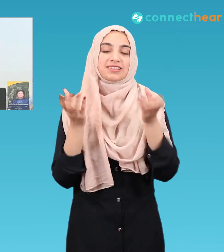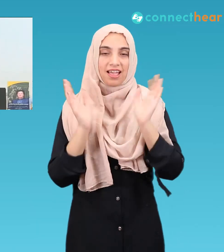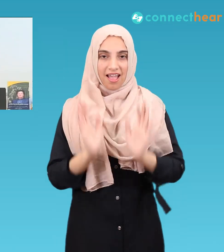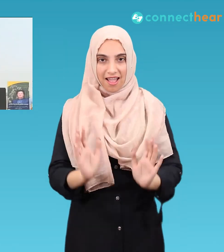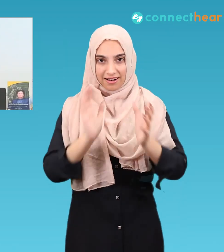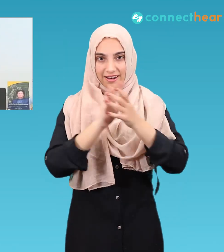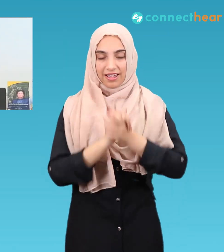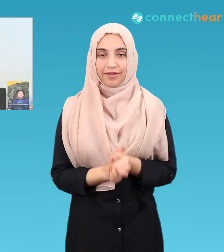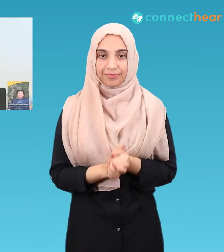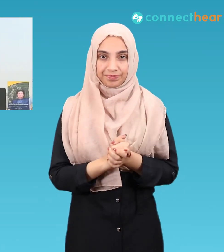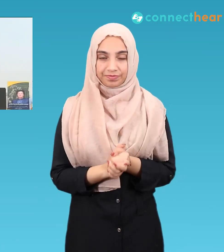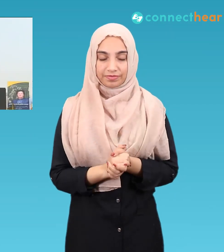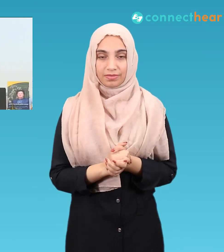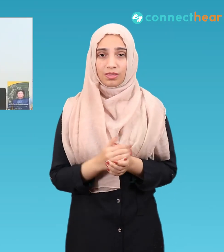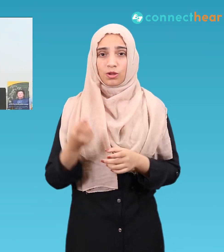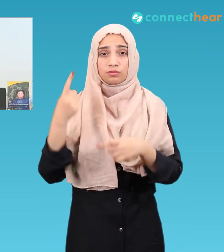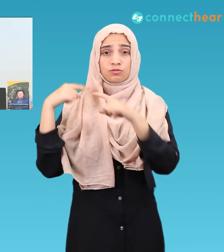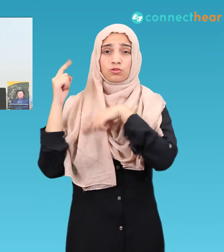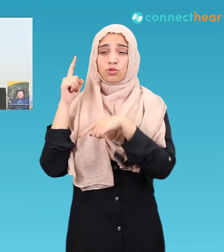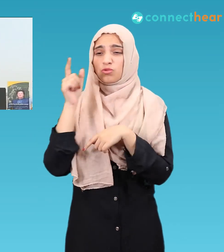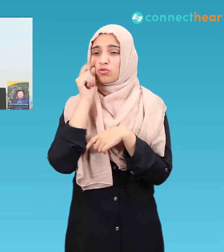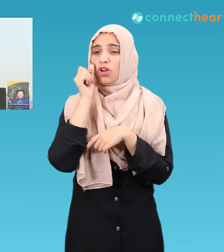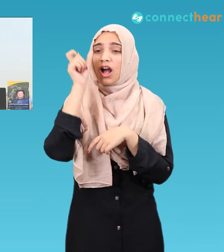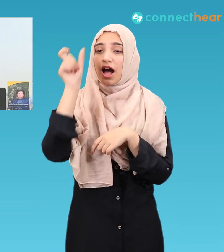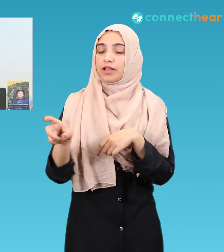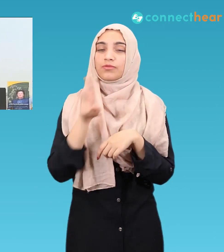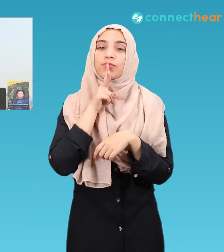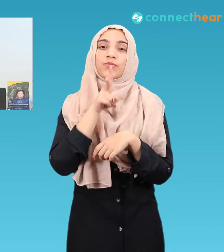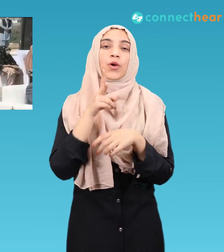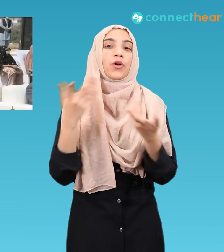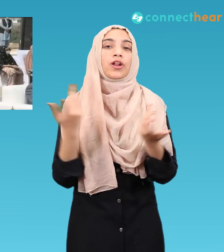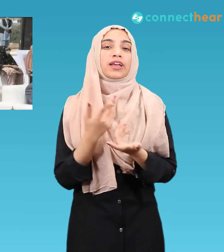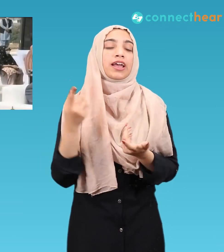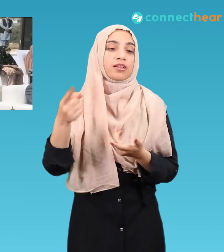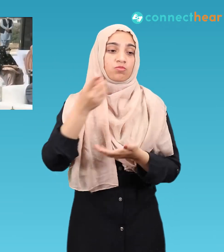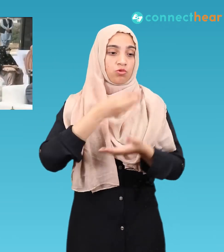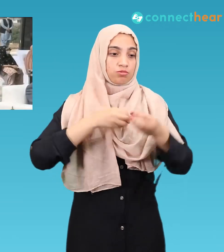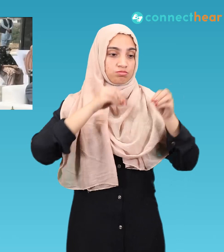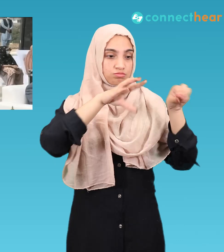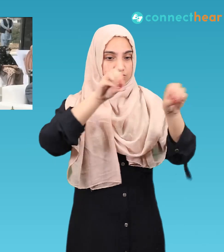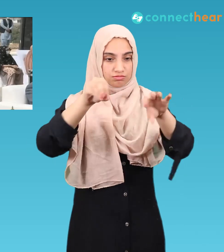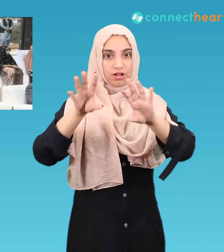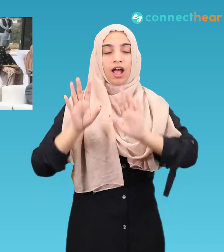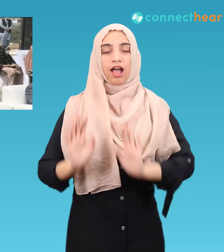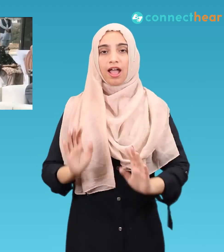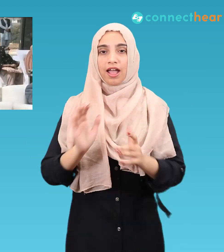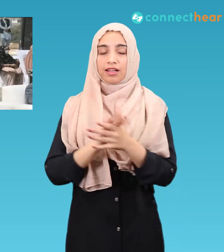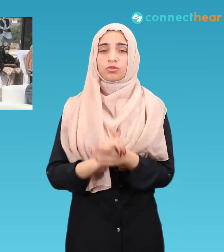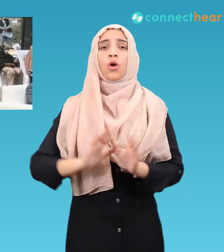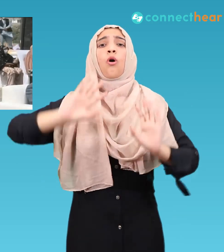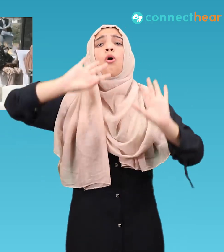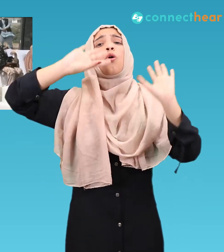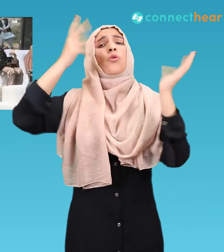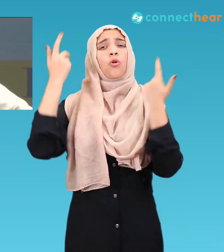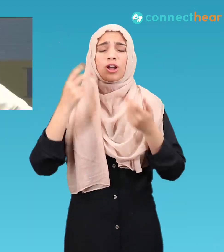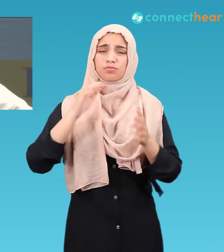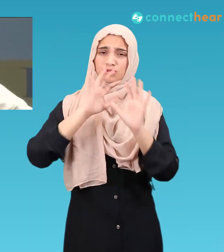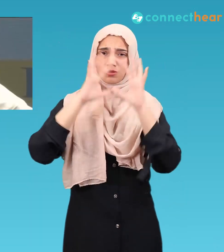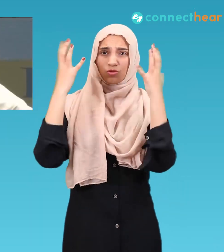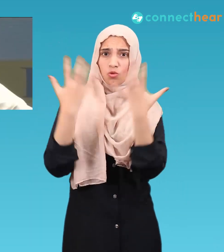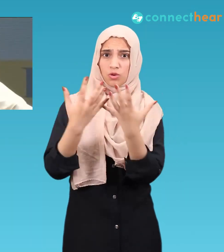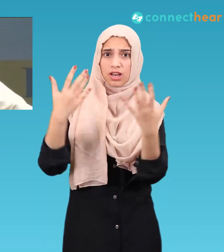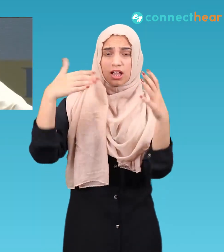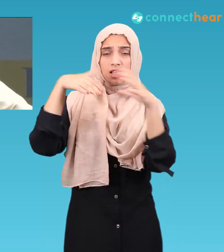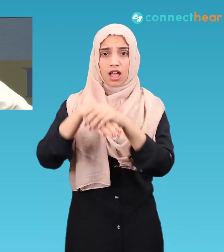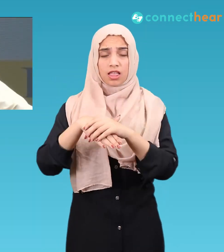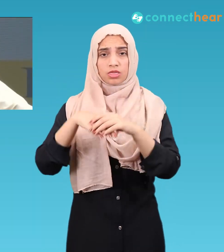یہ شروع میں زلفی نے کہا کہ ہم گھر بانٹ رہے ہیں، کوئی بھی دنیا کی حکومت، ہم تو چھوڑیں جو امیر ترین ملک بھی ہیں وہ بھی کوئی گھر بانٹ